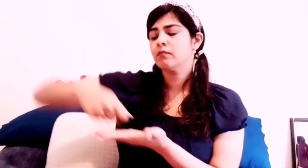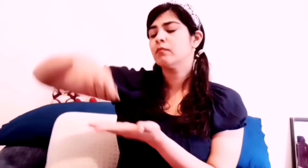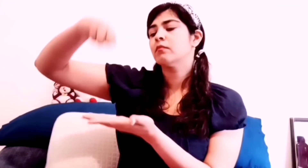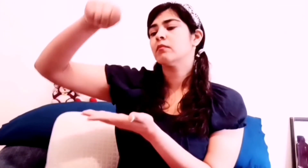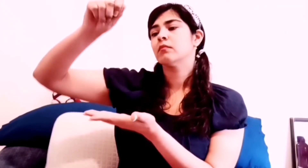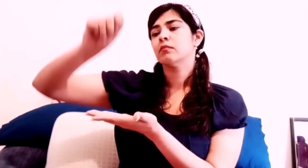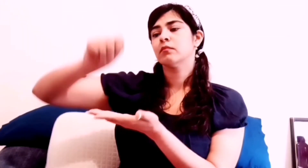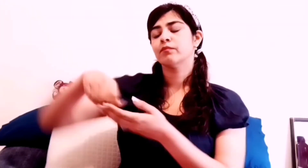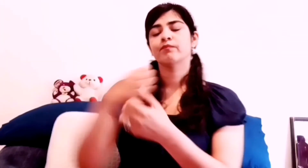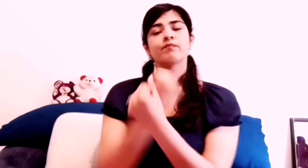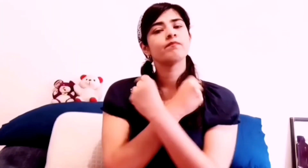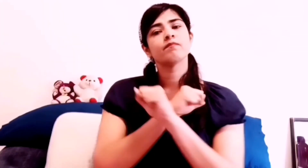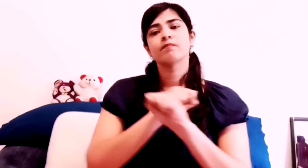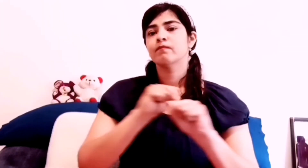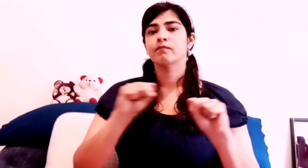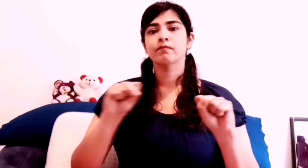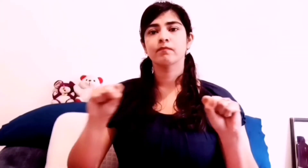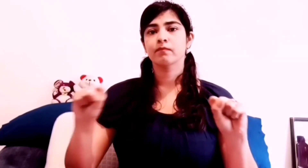vencer la estupidez.